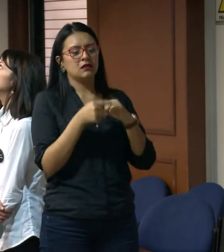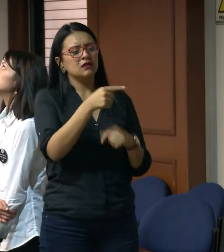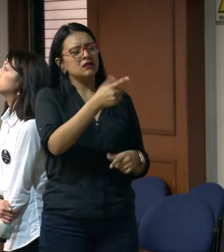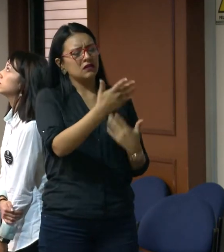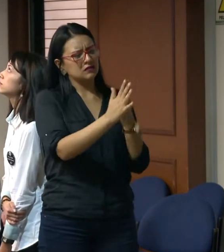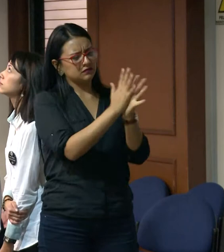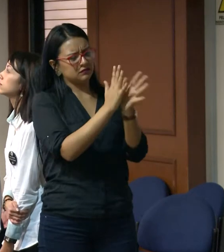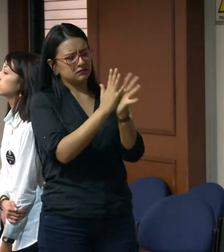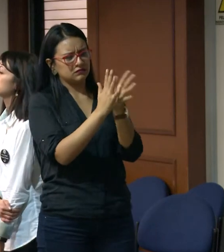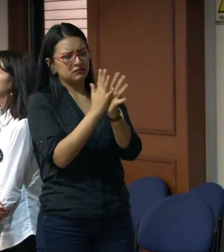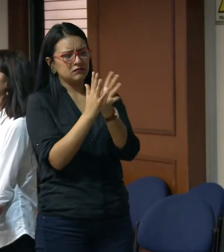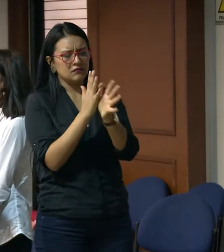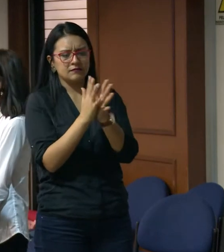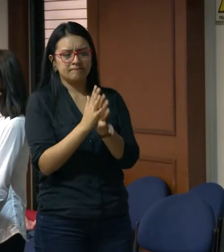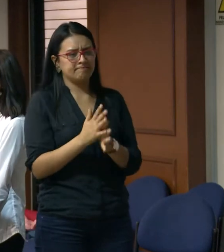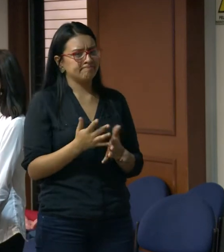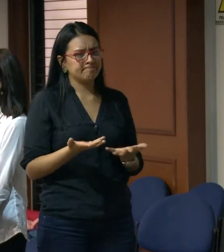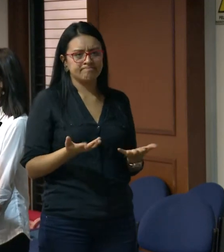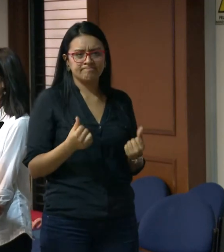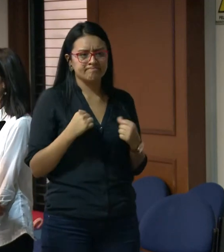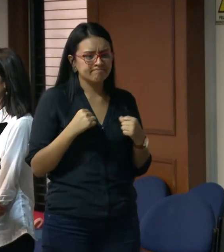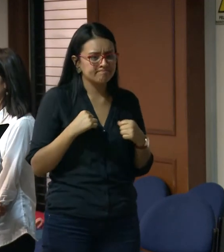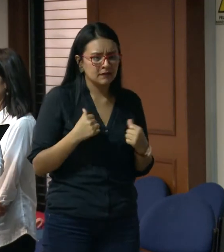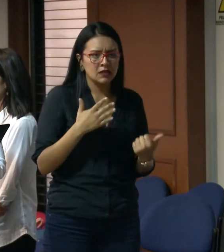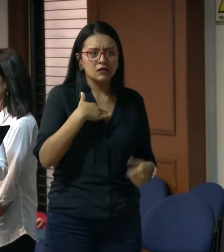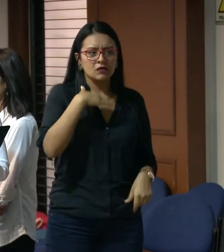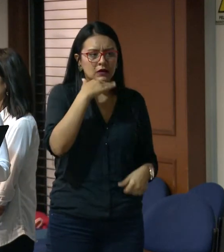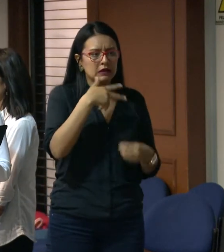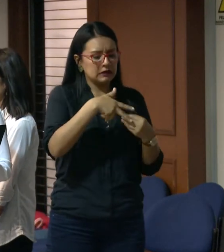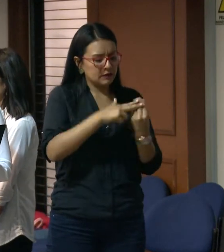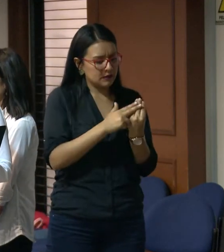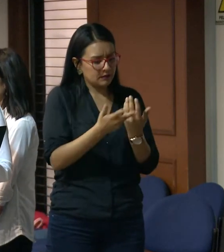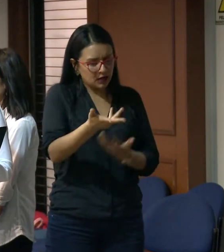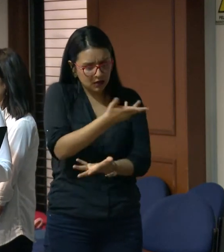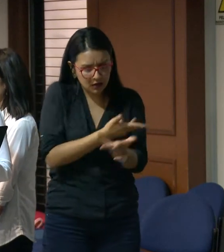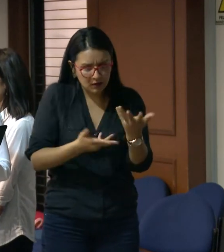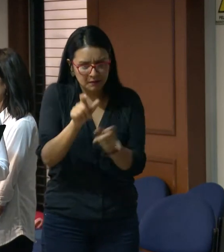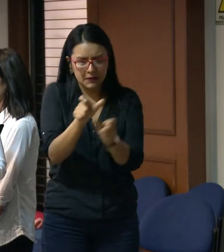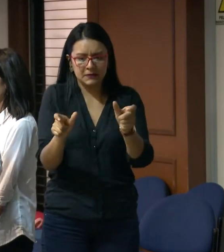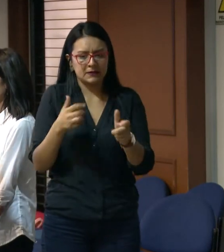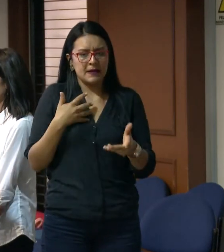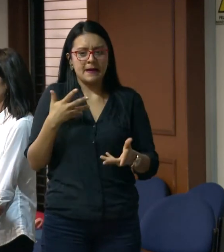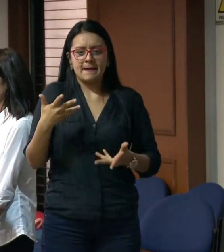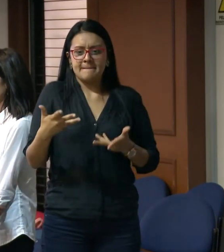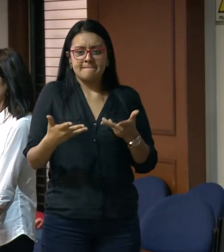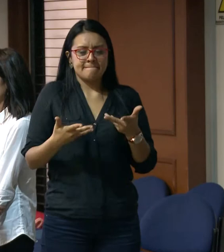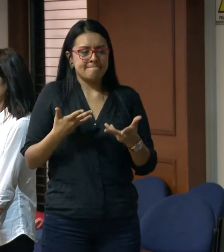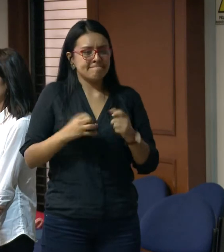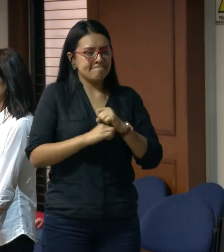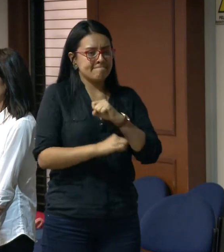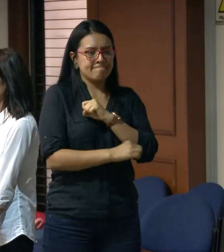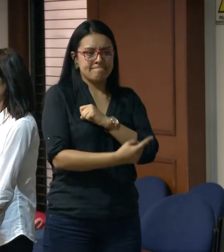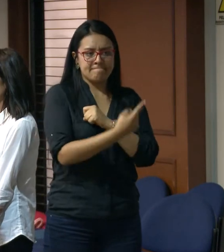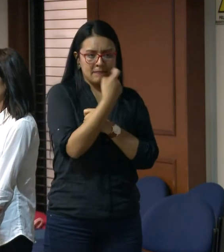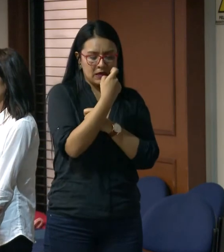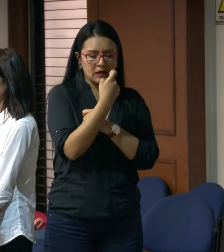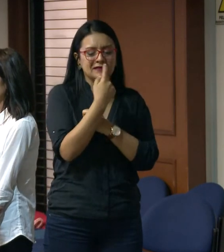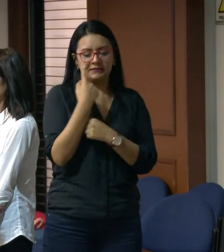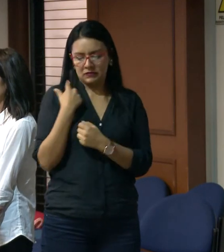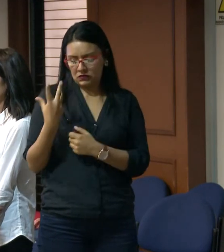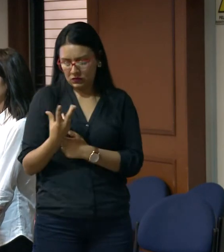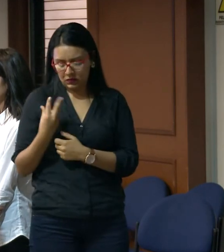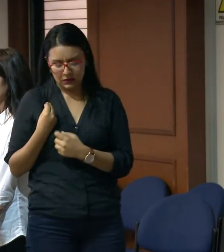ellos nos manifestaban que no tenían pues las herramientas para interactuar con las personas. Asimismo, nosotros